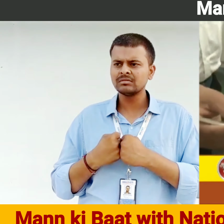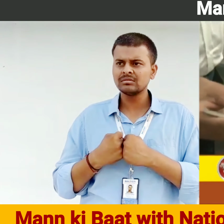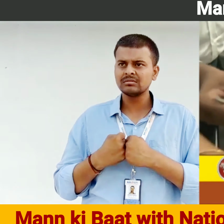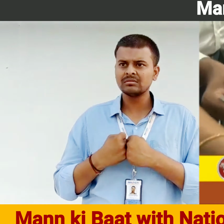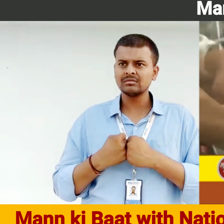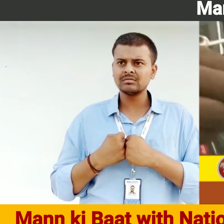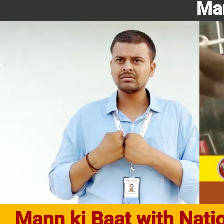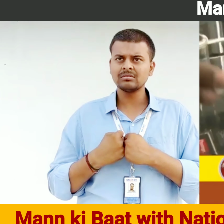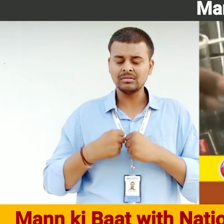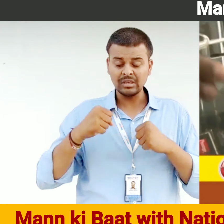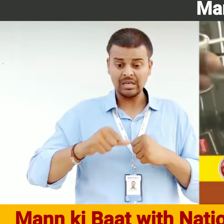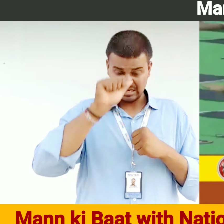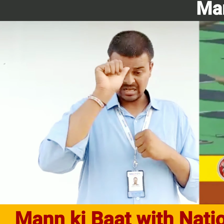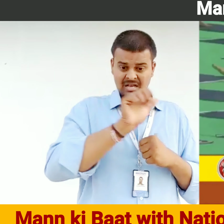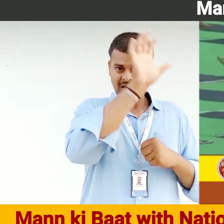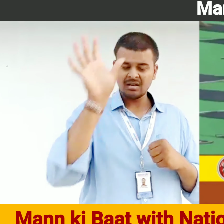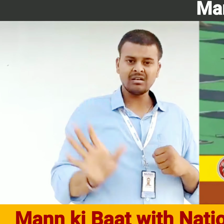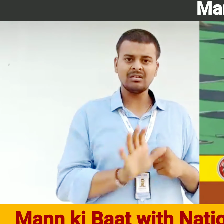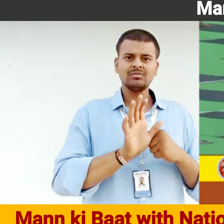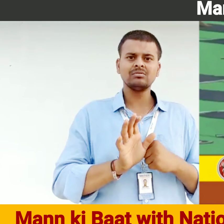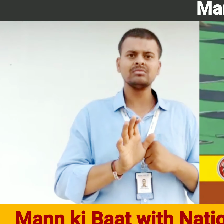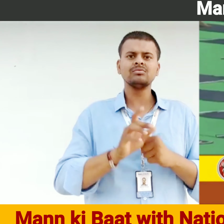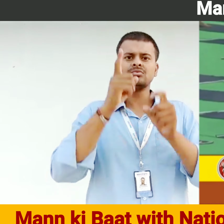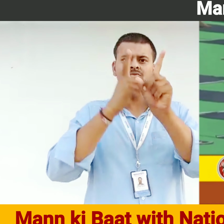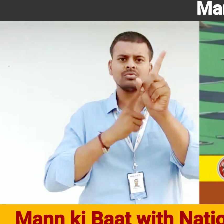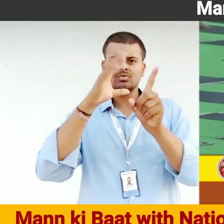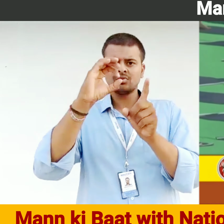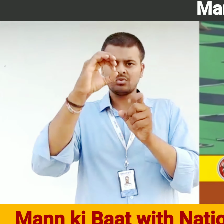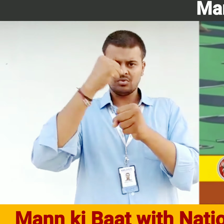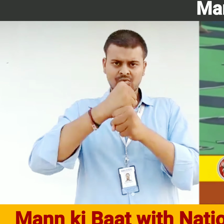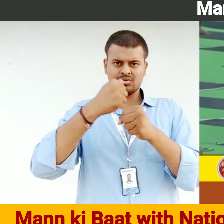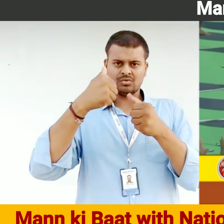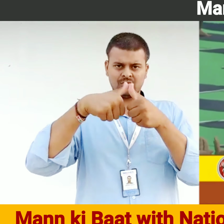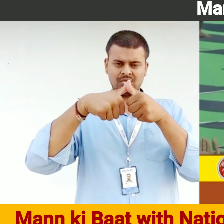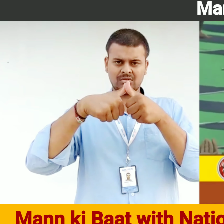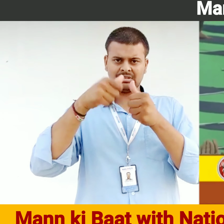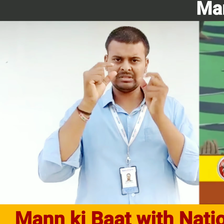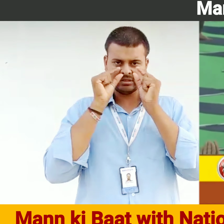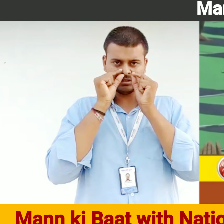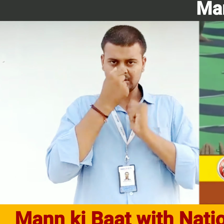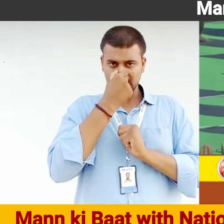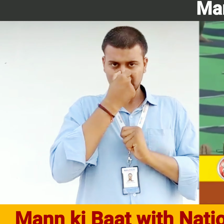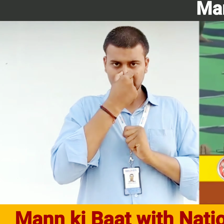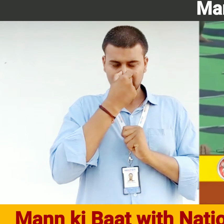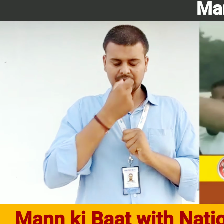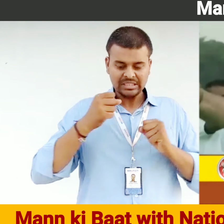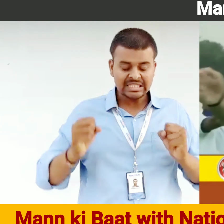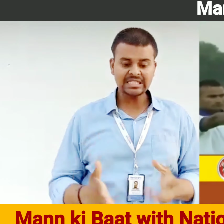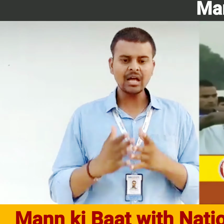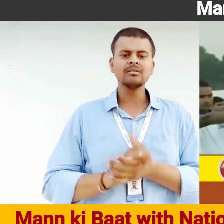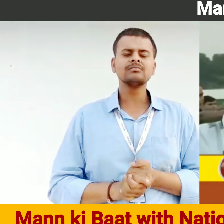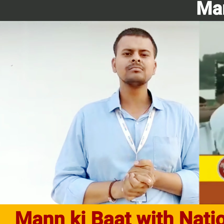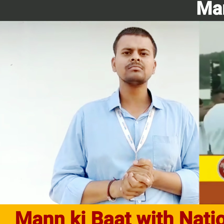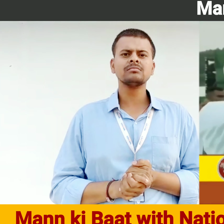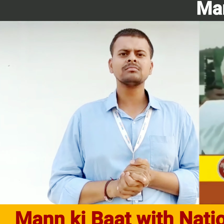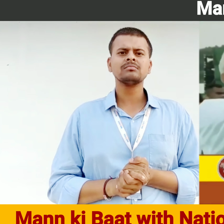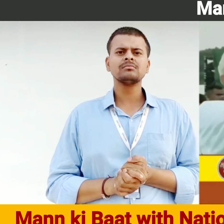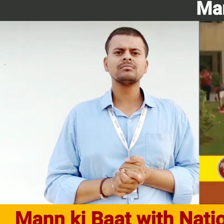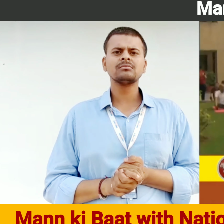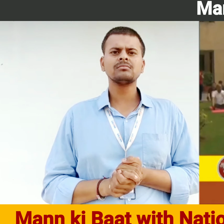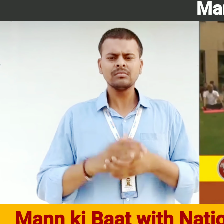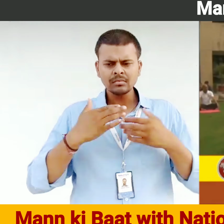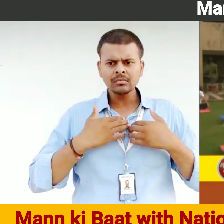ही आने वाला है। योग जैसे जैसे लोगों के जीवन से जुड़ रहा है, लोगों में अपने स्वास्थ्य को लेकर जागरूकता भी